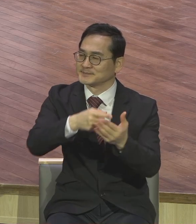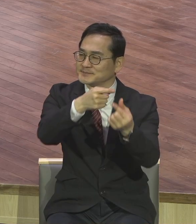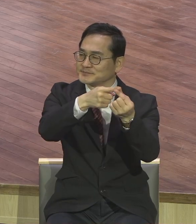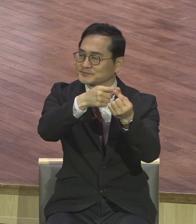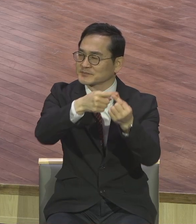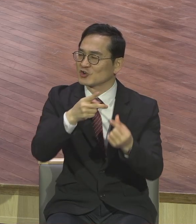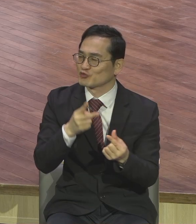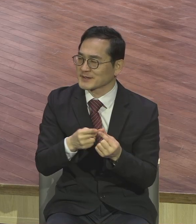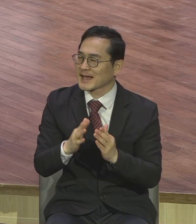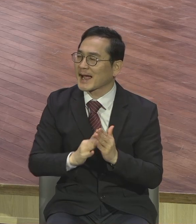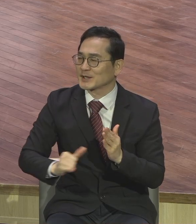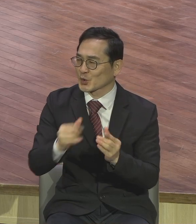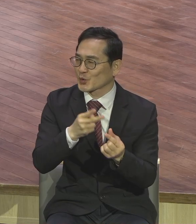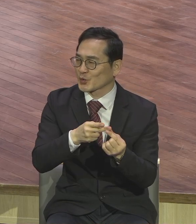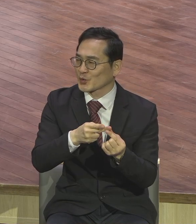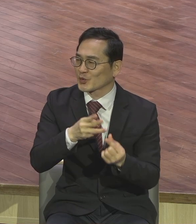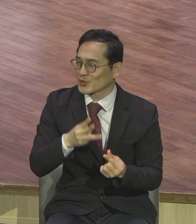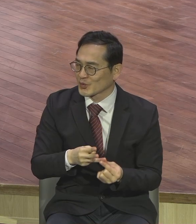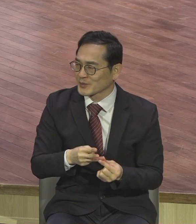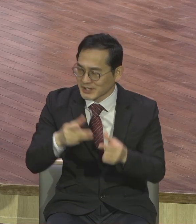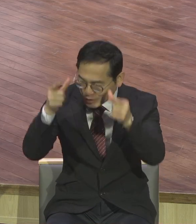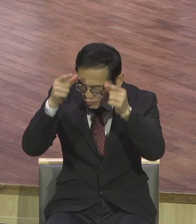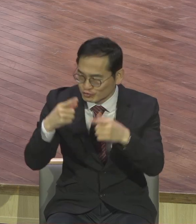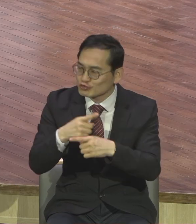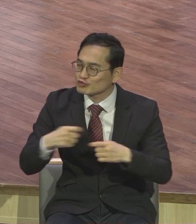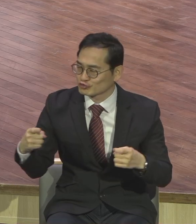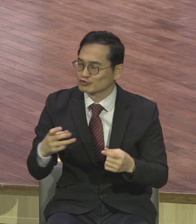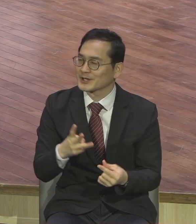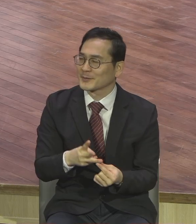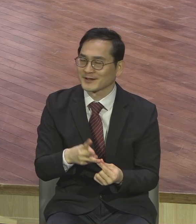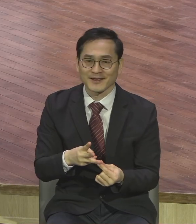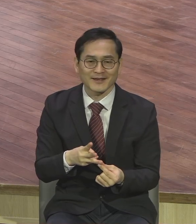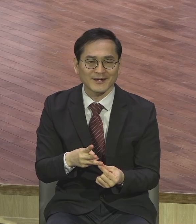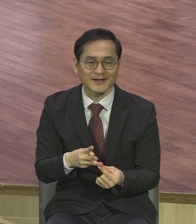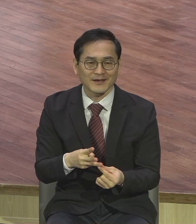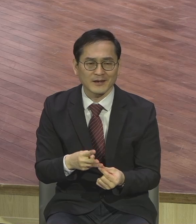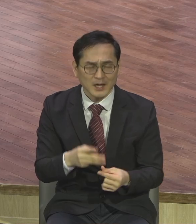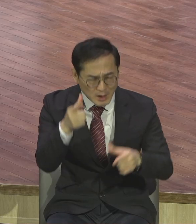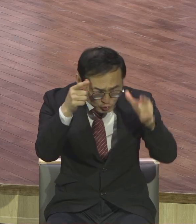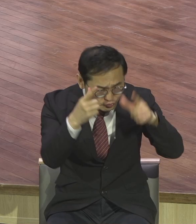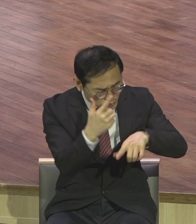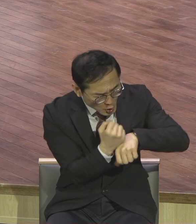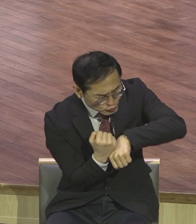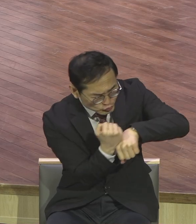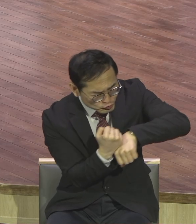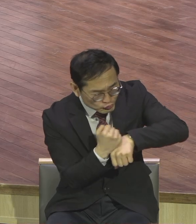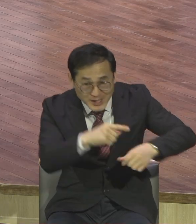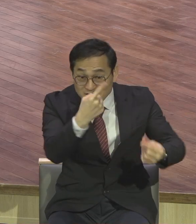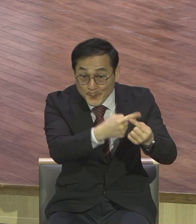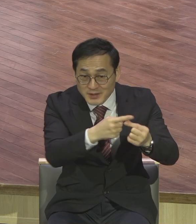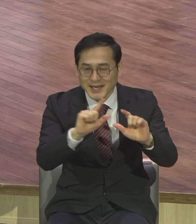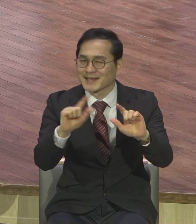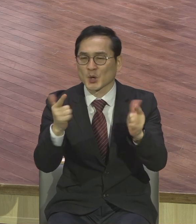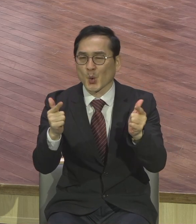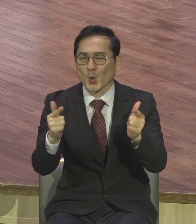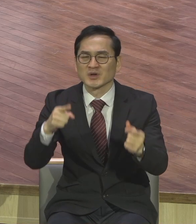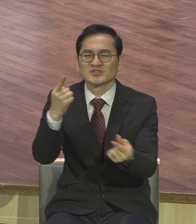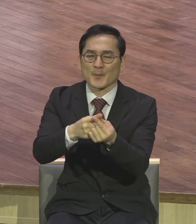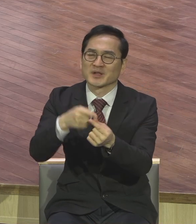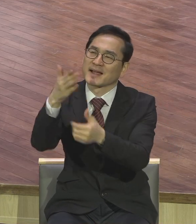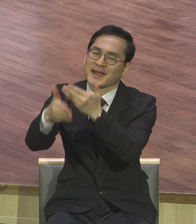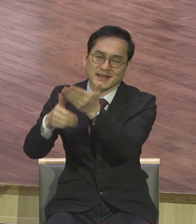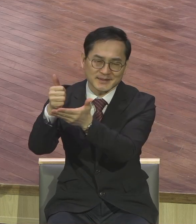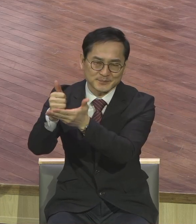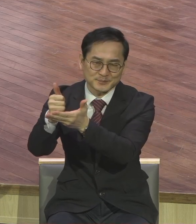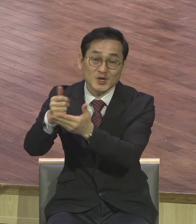가족 생각합니다. 세 번째 구두 생각합니다. 구두를 연구하고 구두를 생각하는 게 아니고 첫째